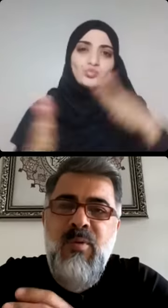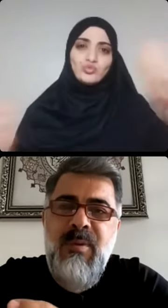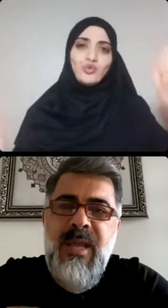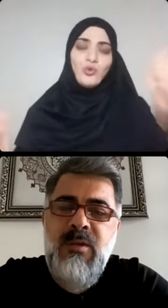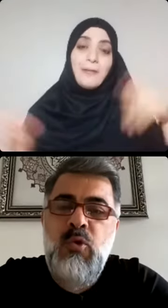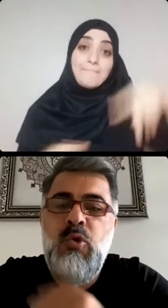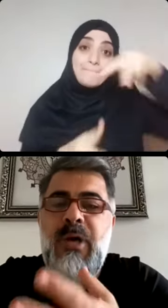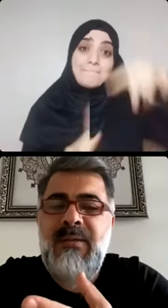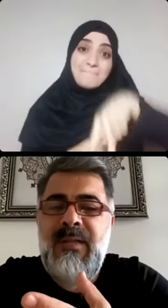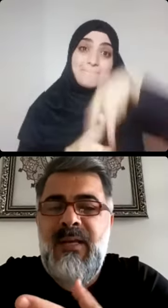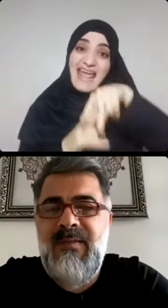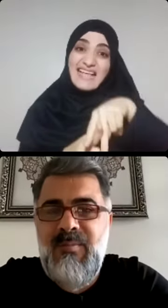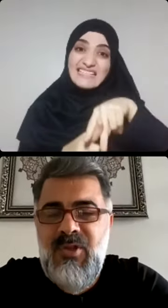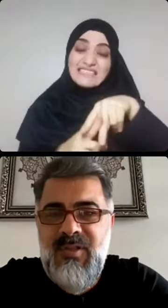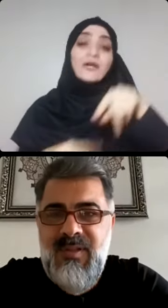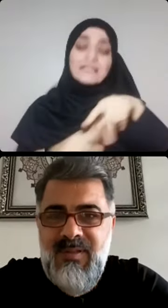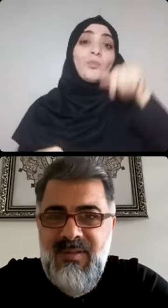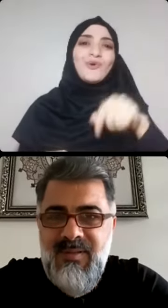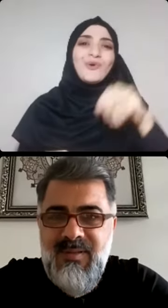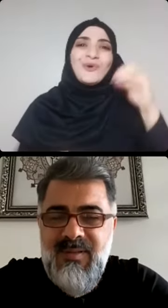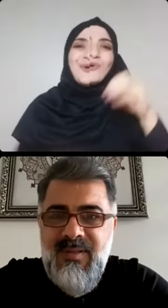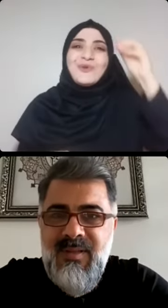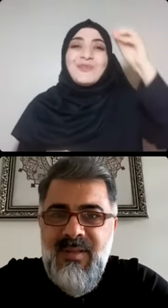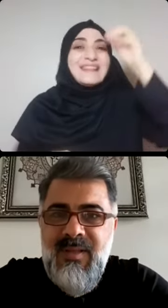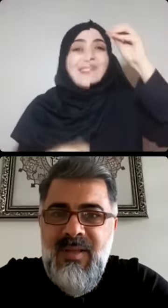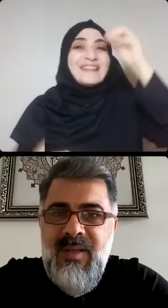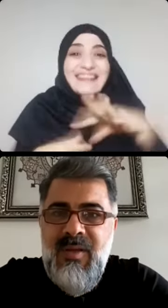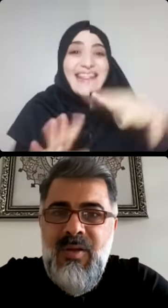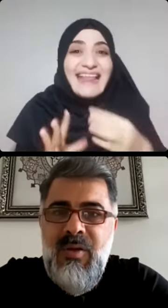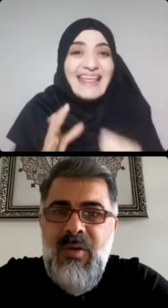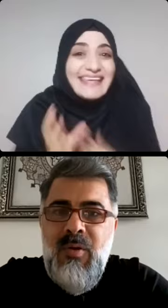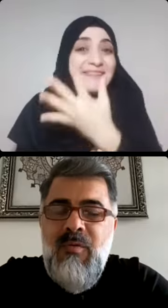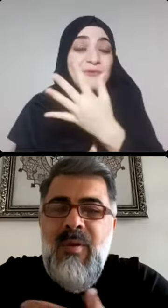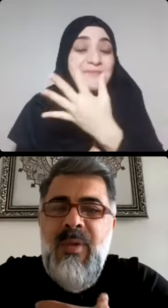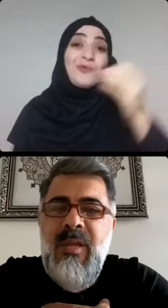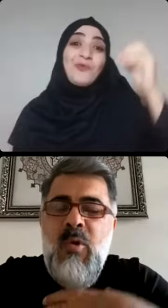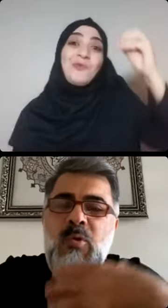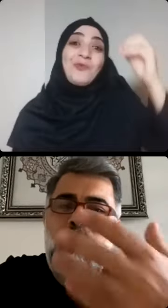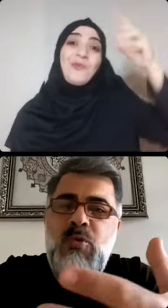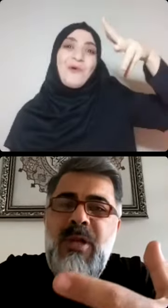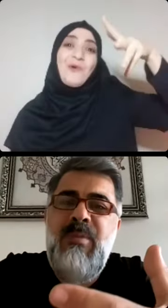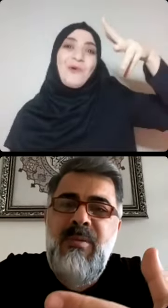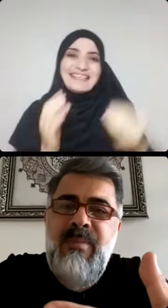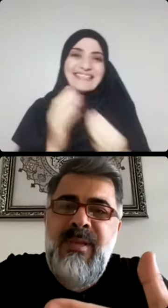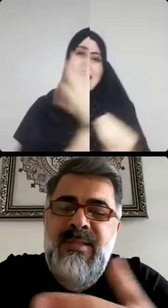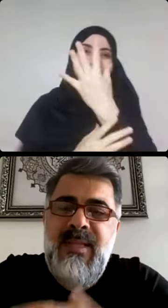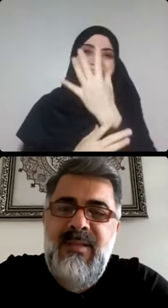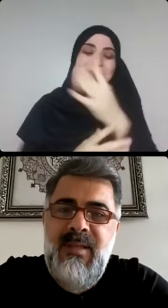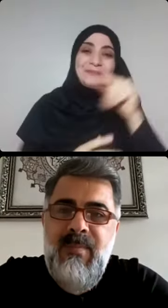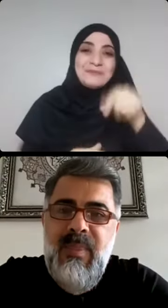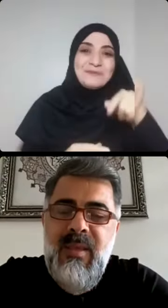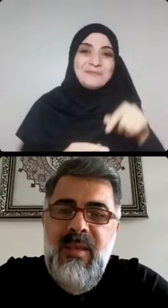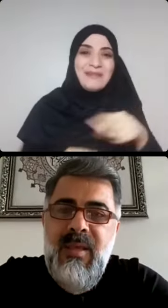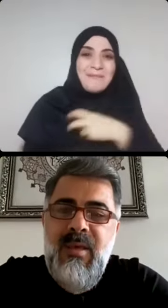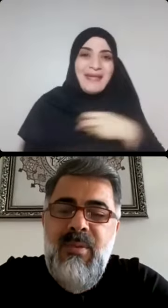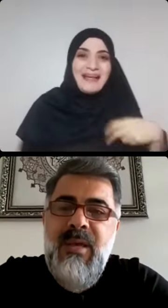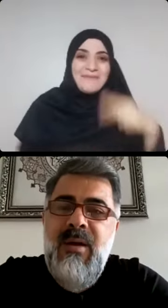Ve bu binek nurdan yaratılmıştı. Ve benim onun üstüne binmemi istedi.